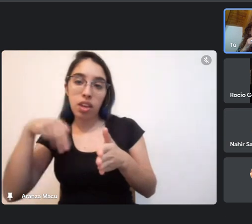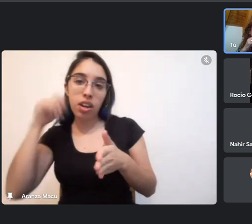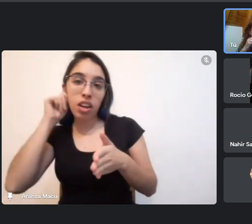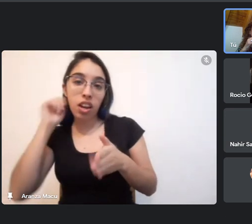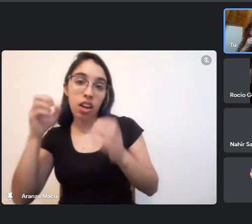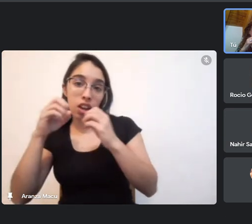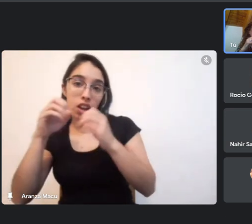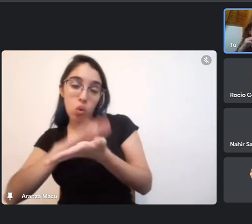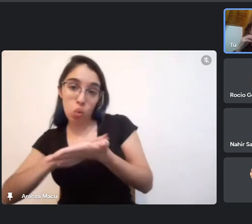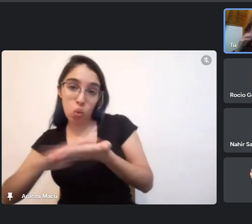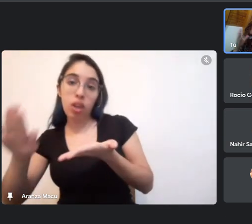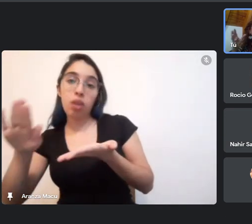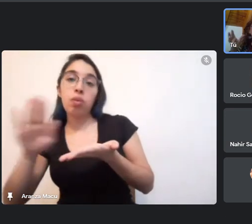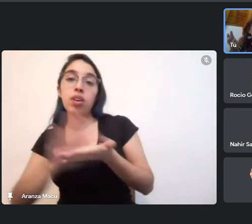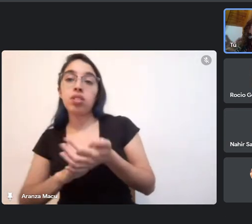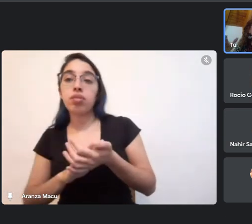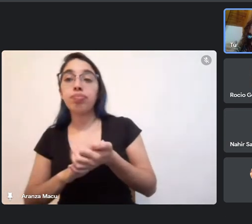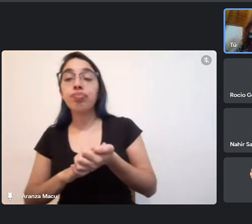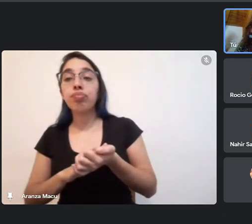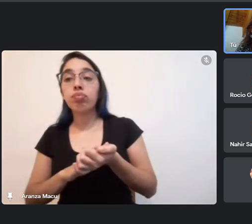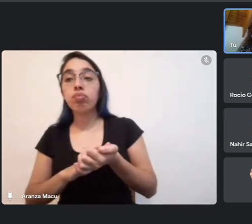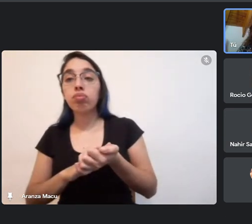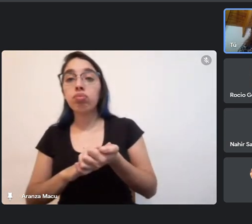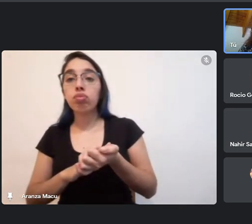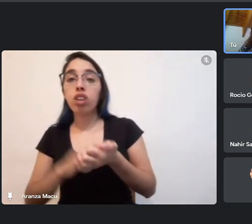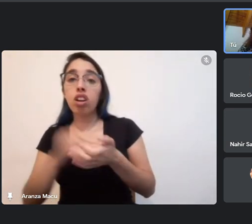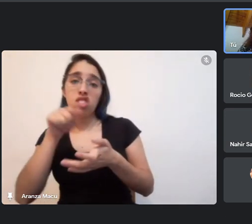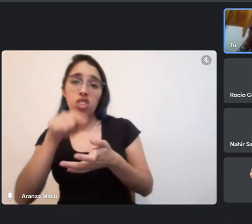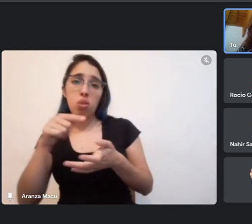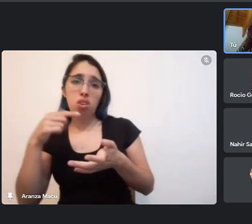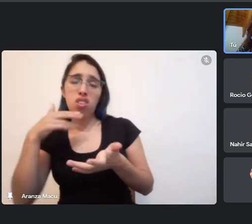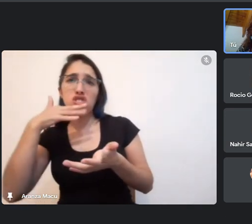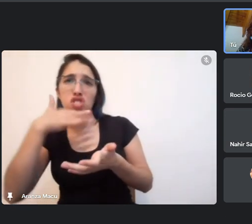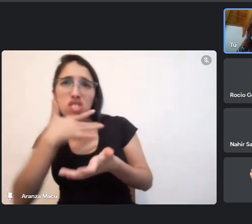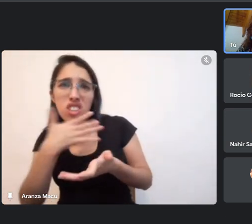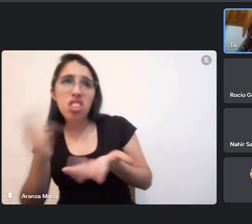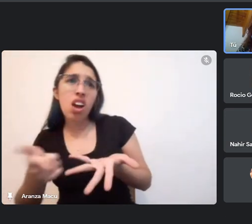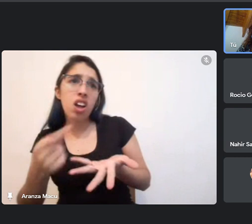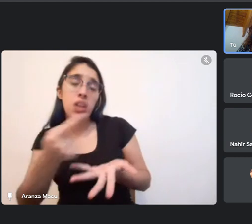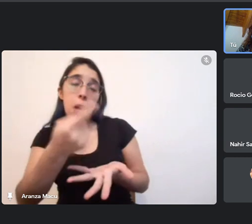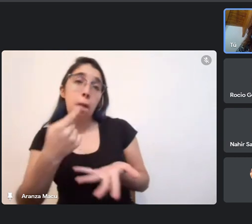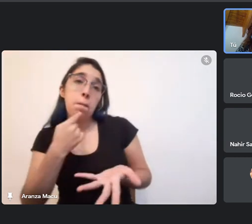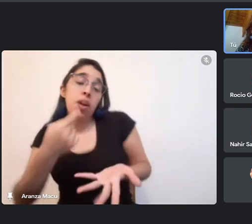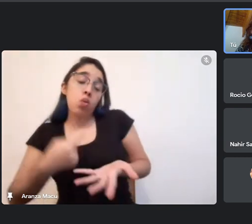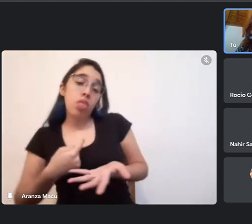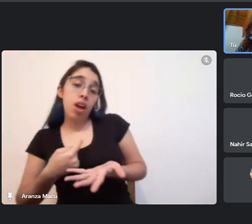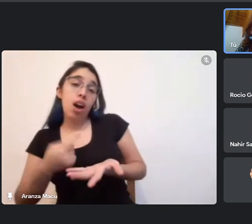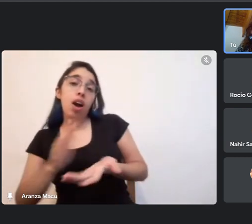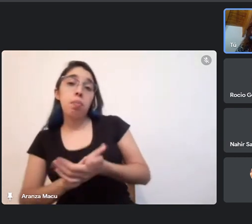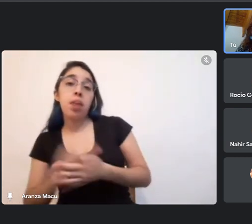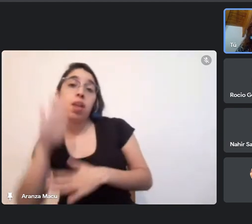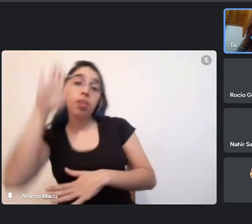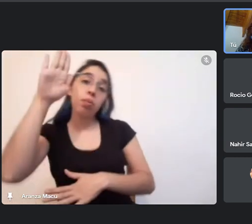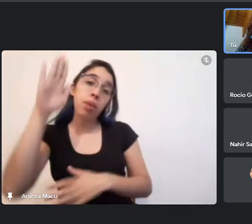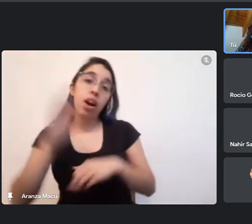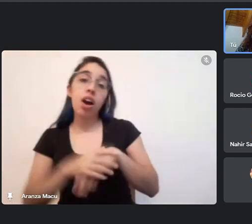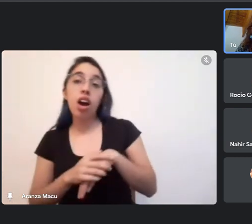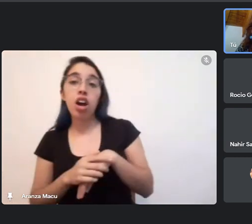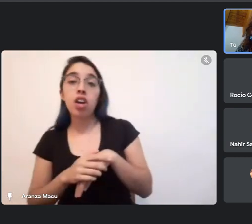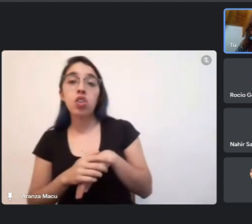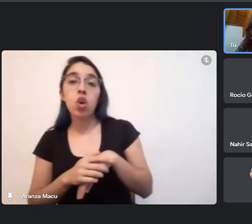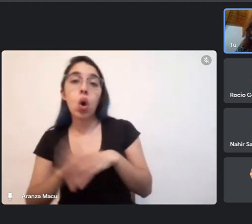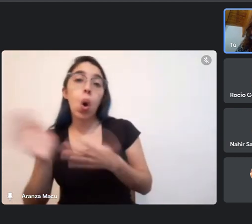no, lo que no vas entendiendo en el momento, pregúntame, interrumpí la clase, o cuando hagas la tarea, o